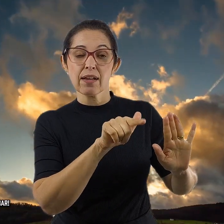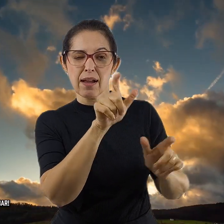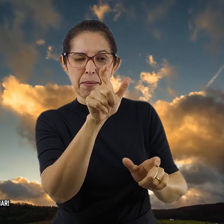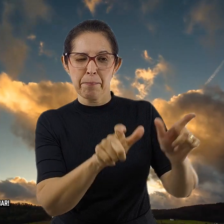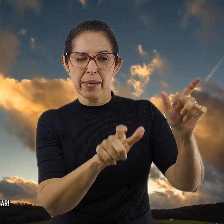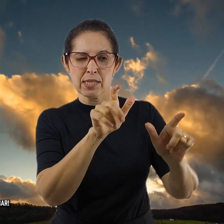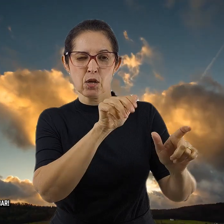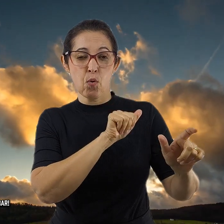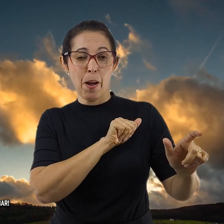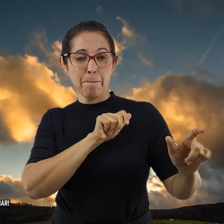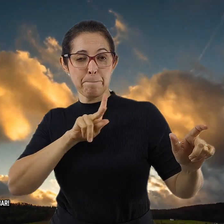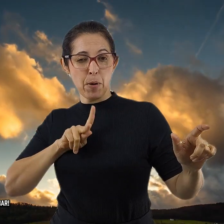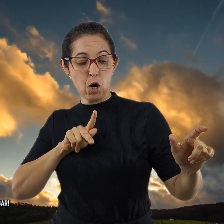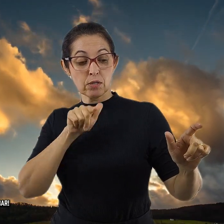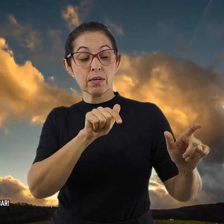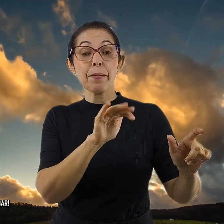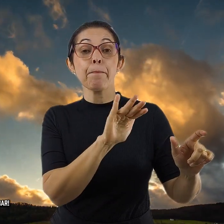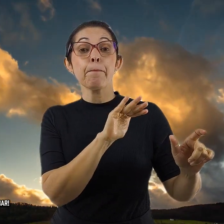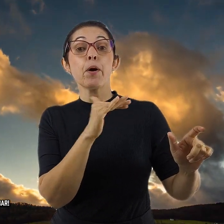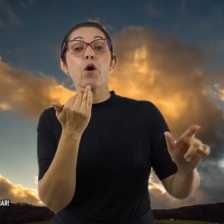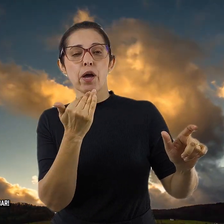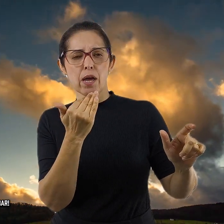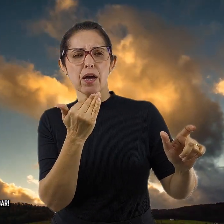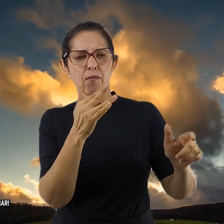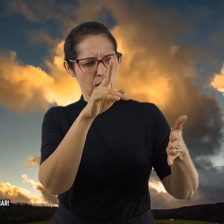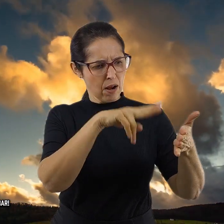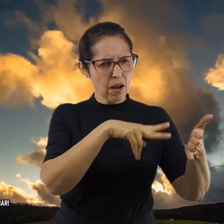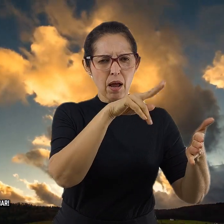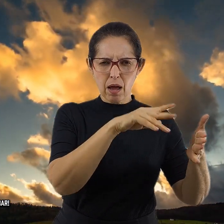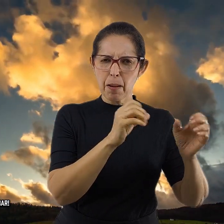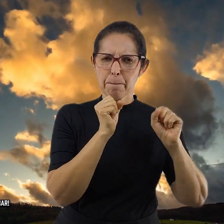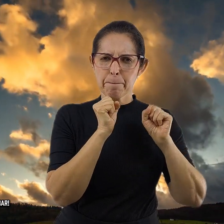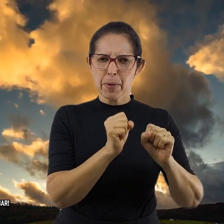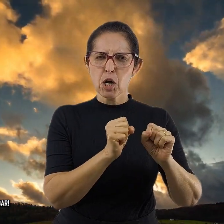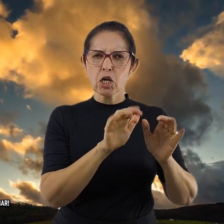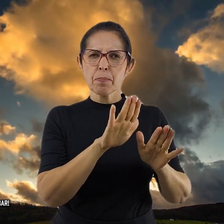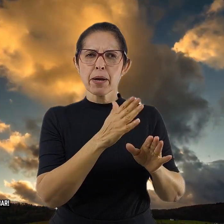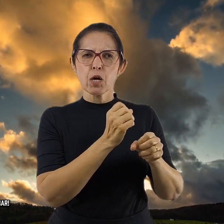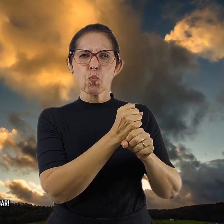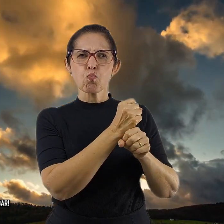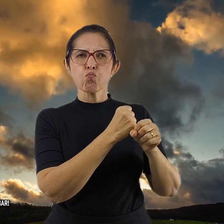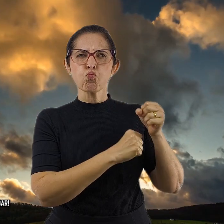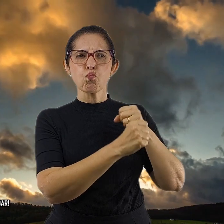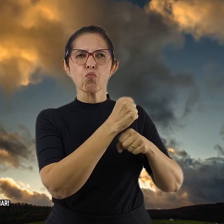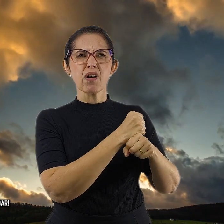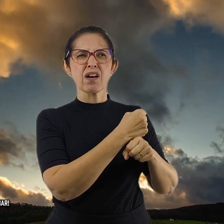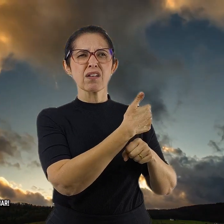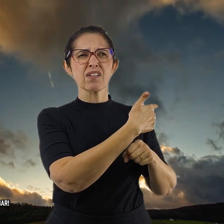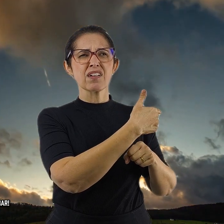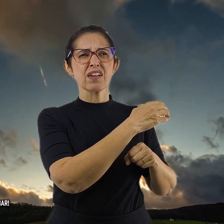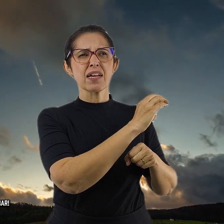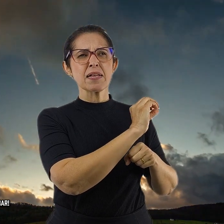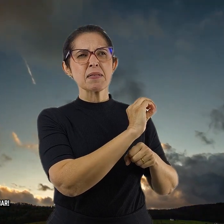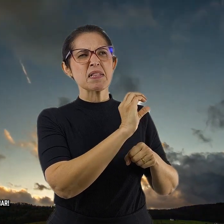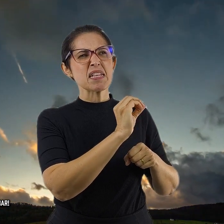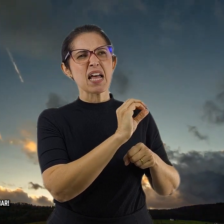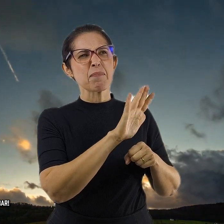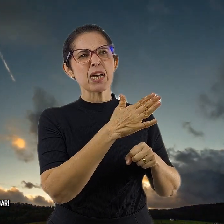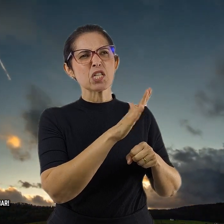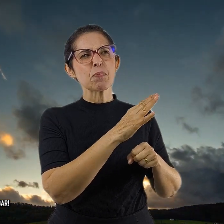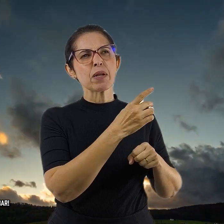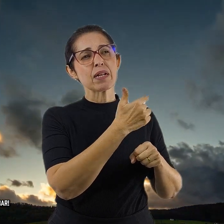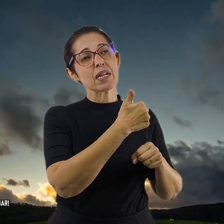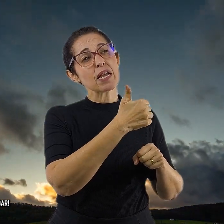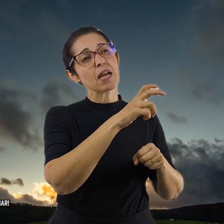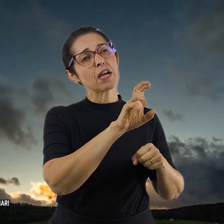ler, pega os pais da igreja, aqueles que estão vivendo ali pelo ano 130, 150 depois de Cristo, vê